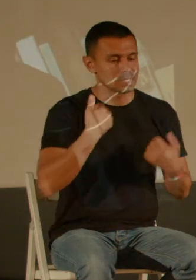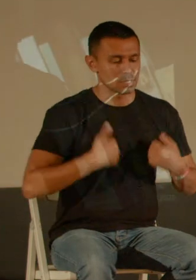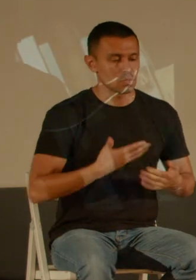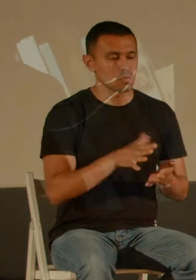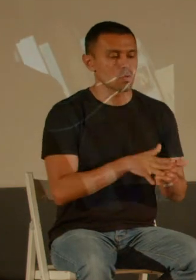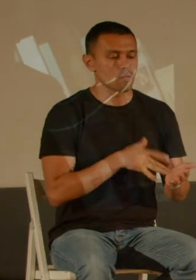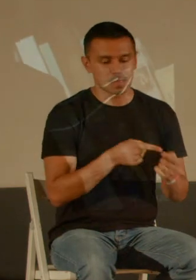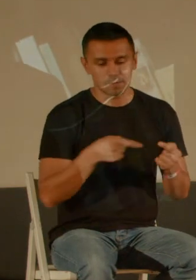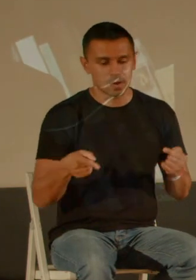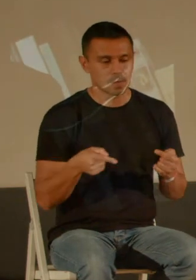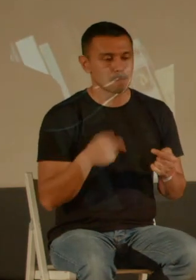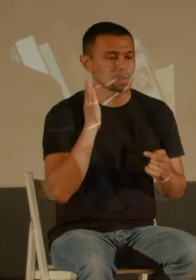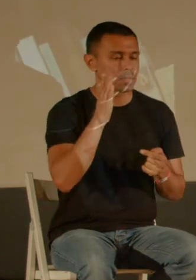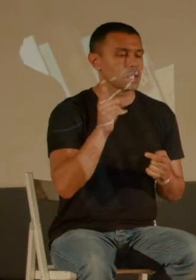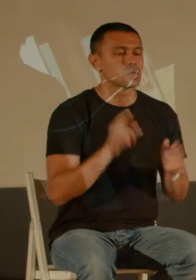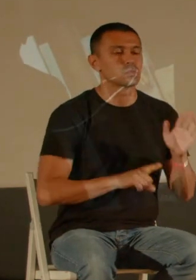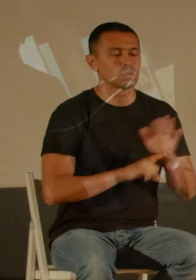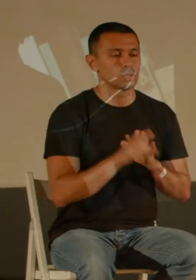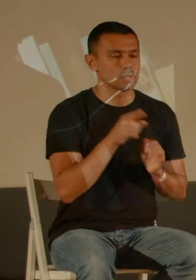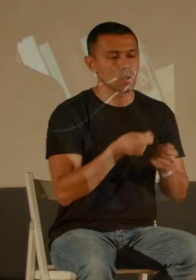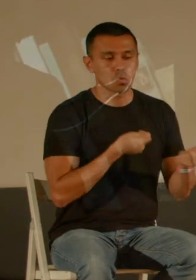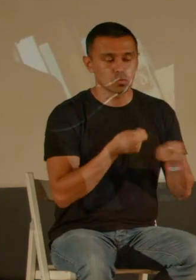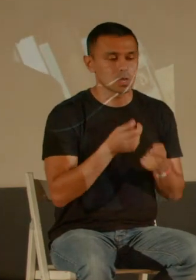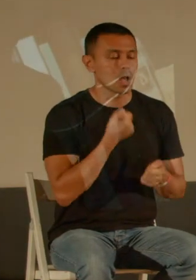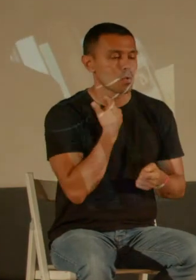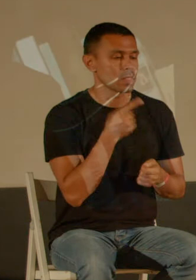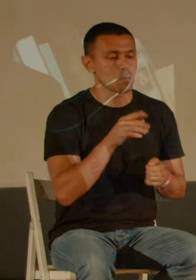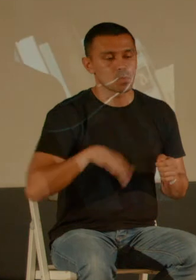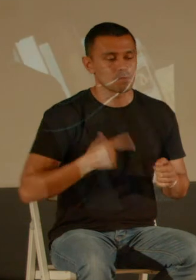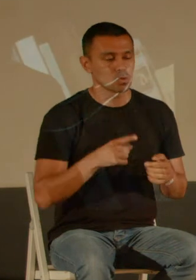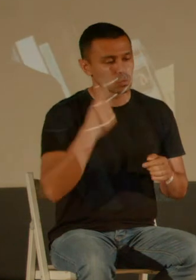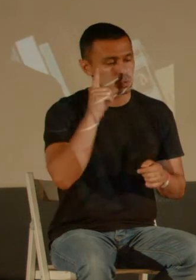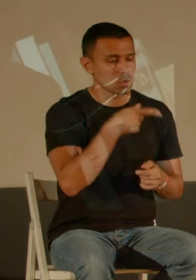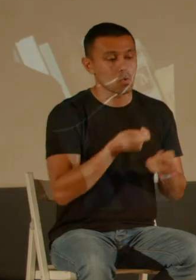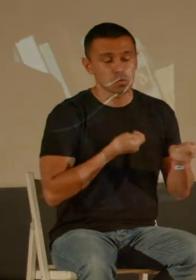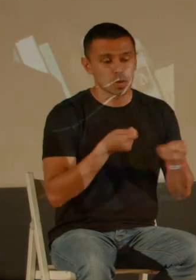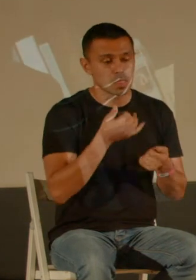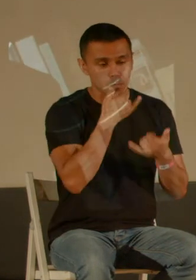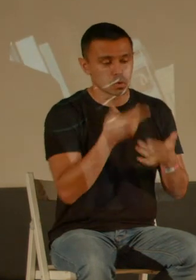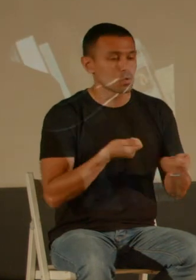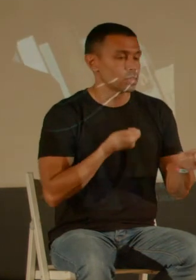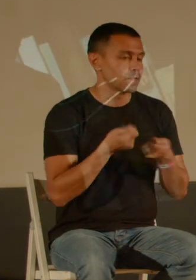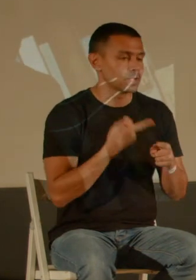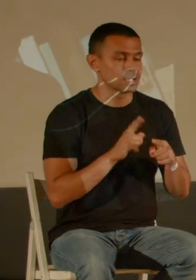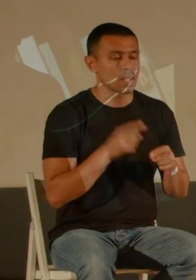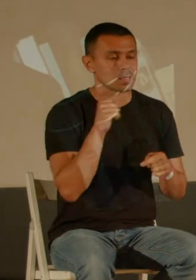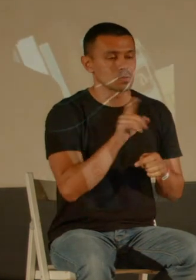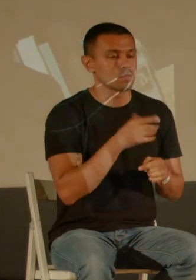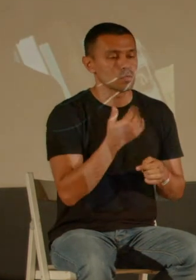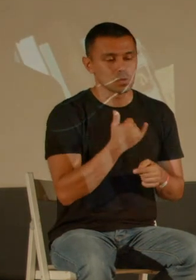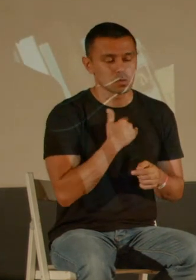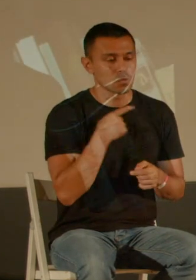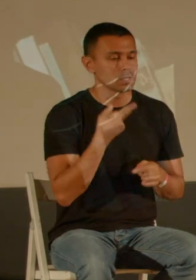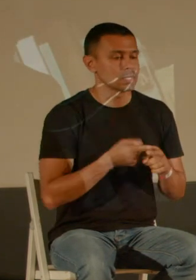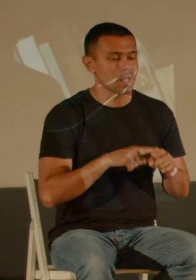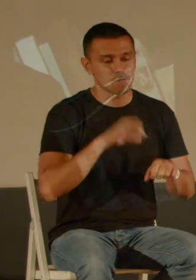довготривалій перспективі, і як спочатку ти контролюєш алкоголь, але потім ти вже думаєш, що ти його контролюєш, а не можеш контролювати, і це якраз те, що в нас говорять,